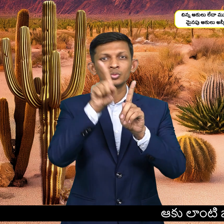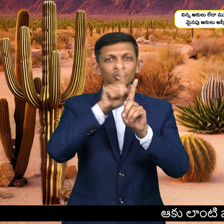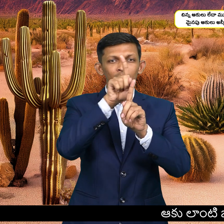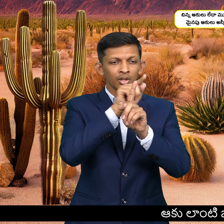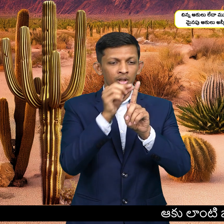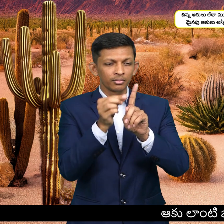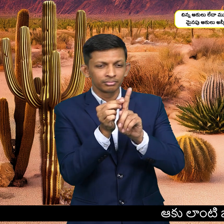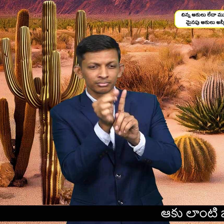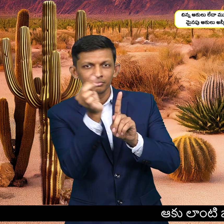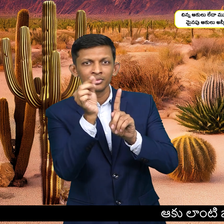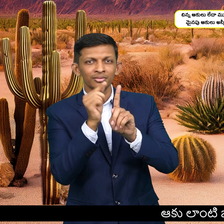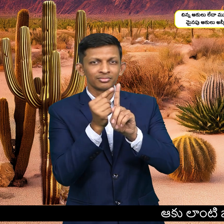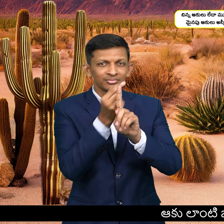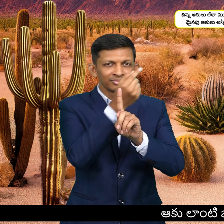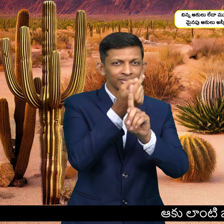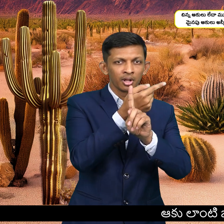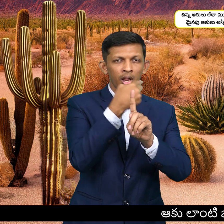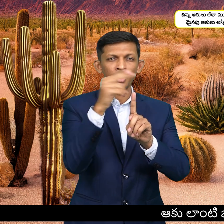ఉంటుంది.